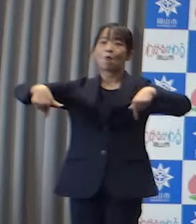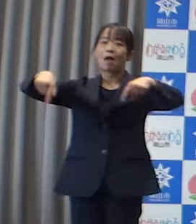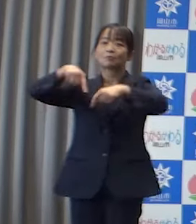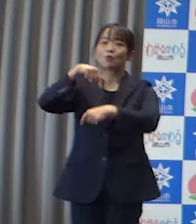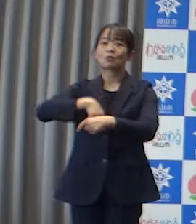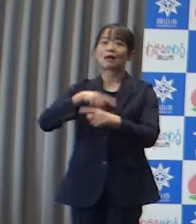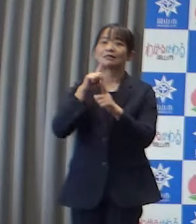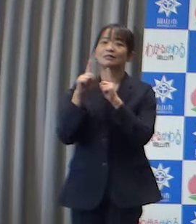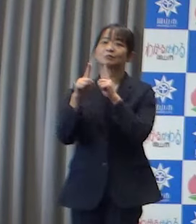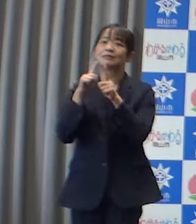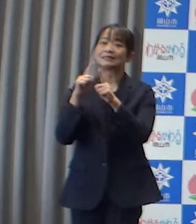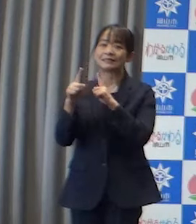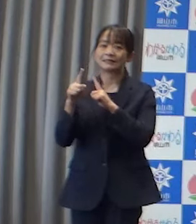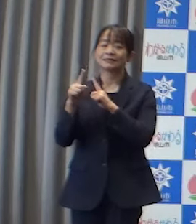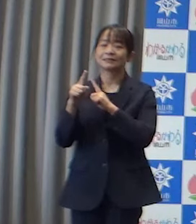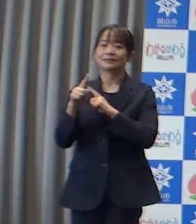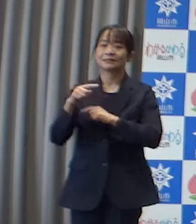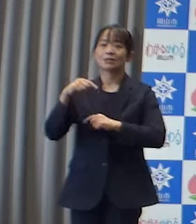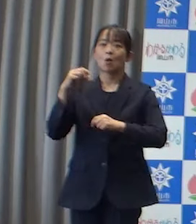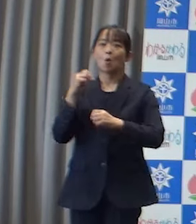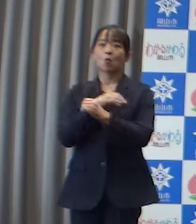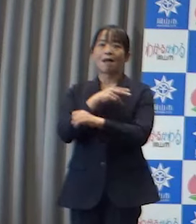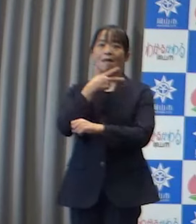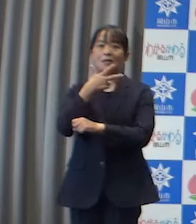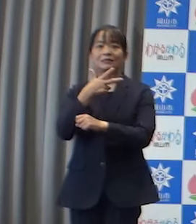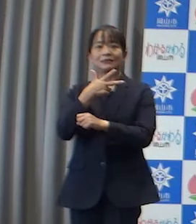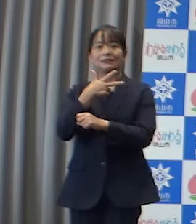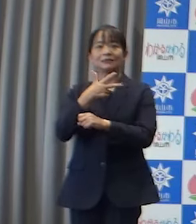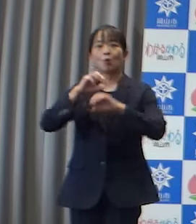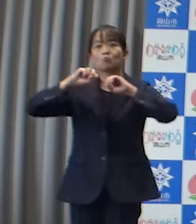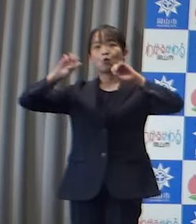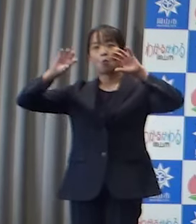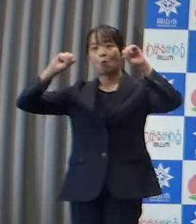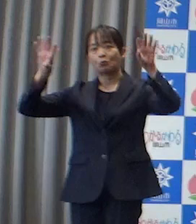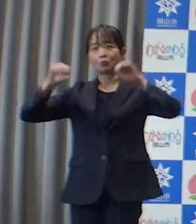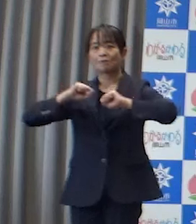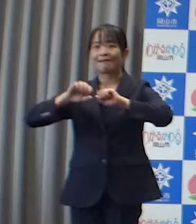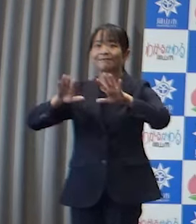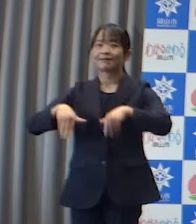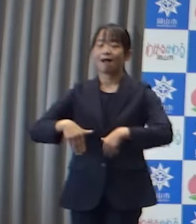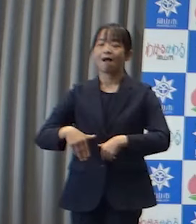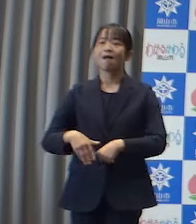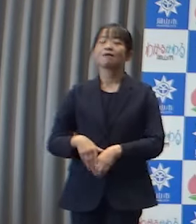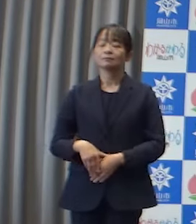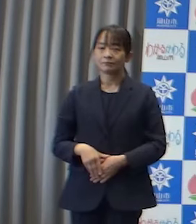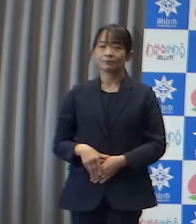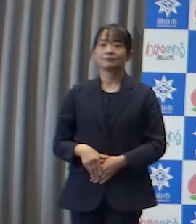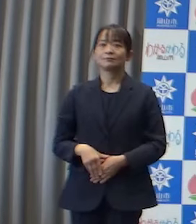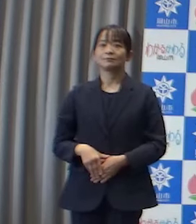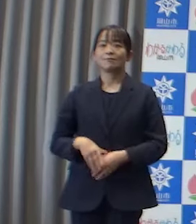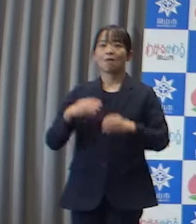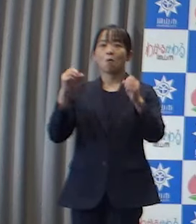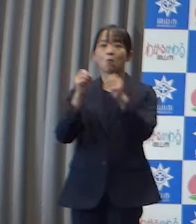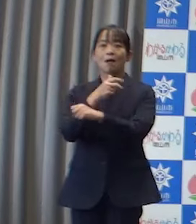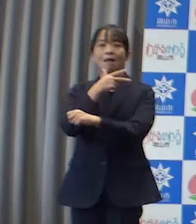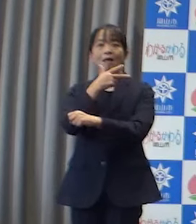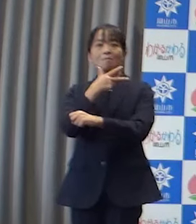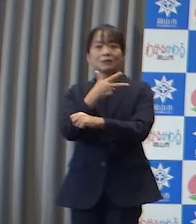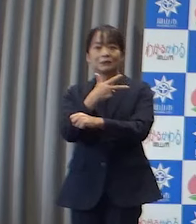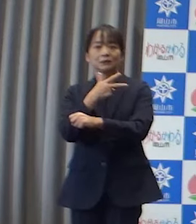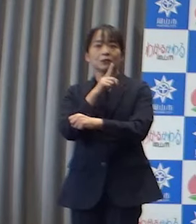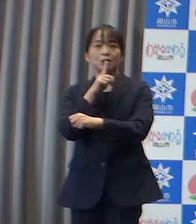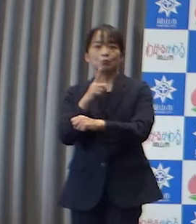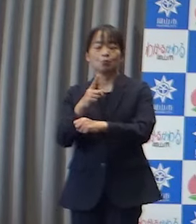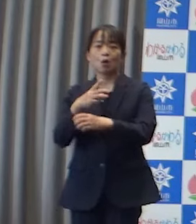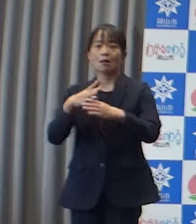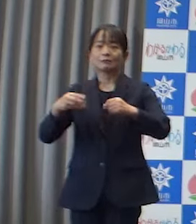い岡山市のプロモーションを行ったところであります。スピーチの後、岡山市が日本からの初めての